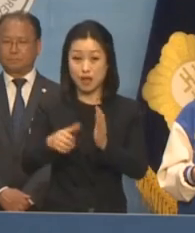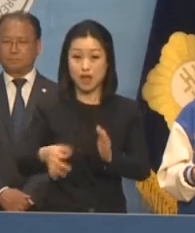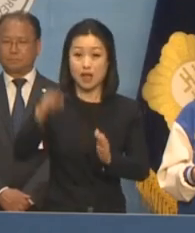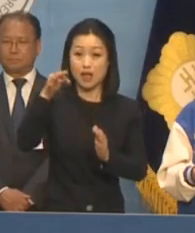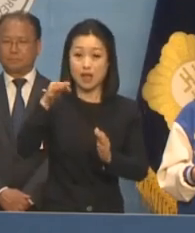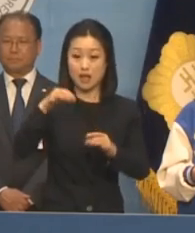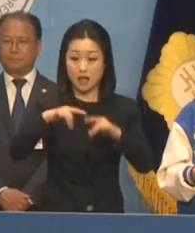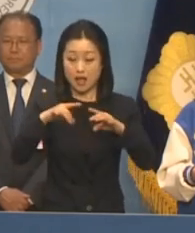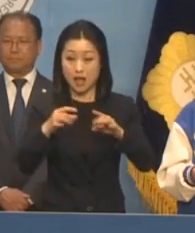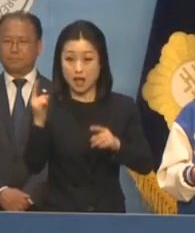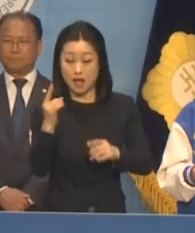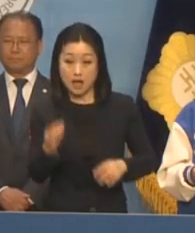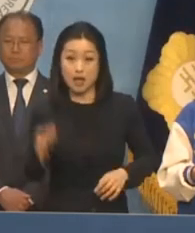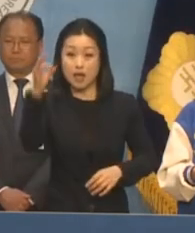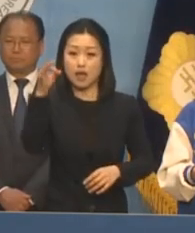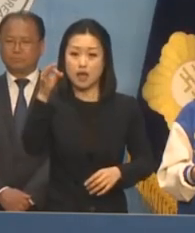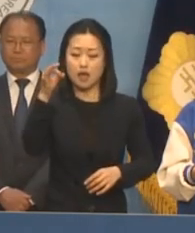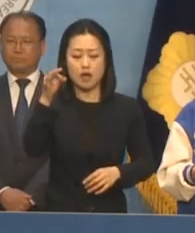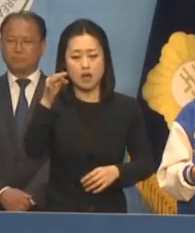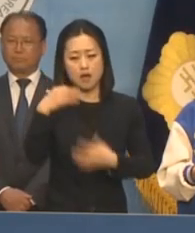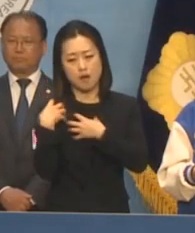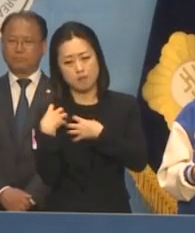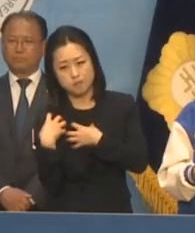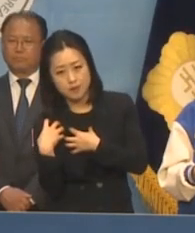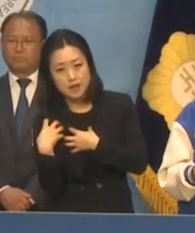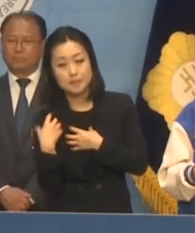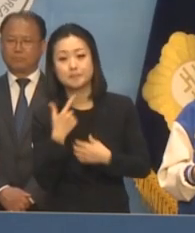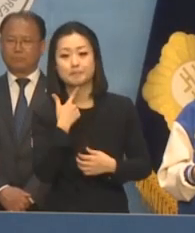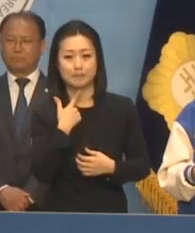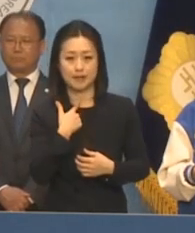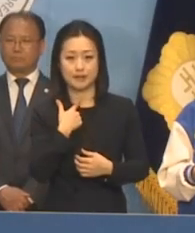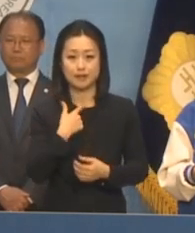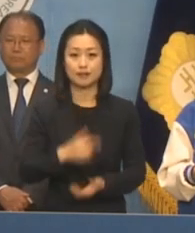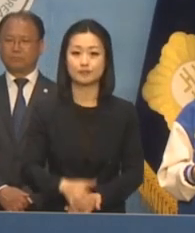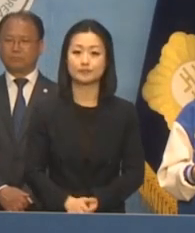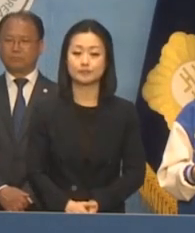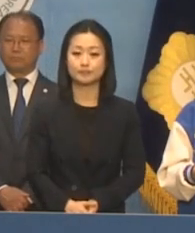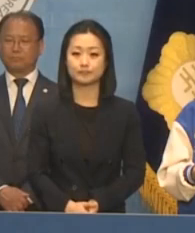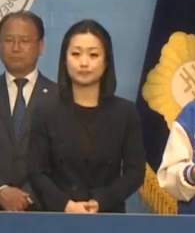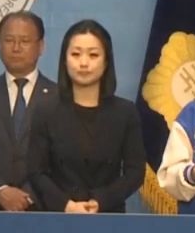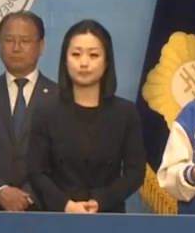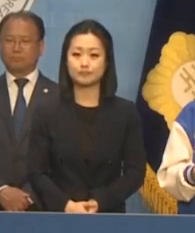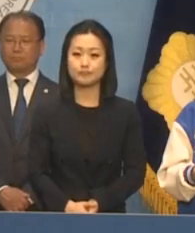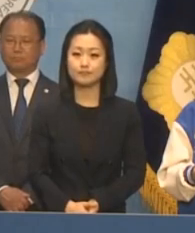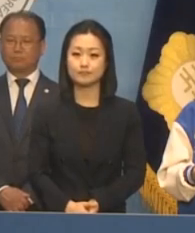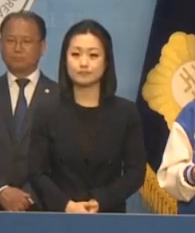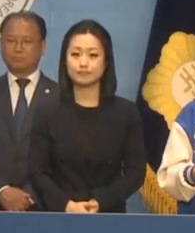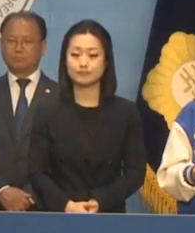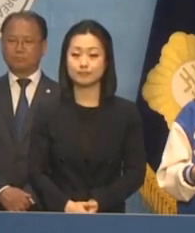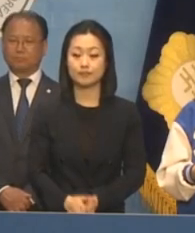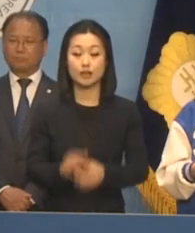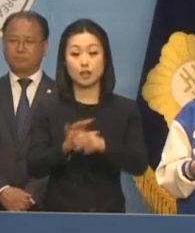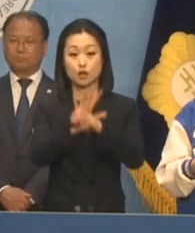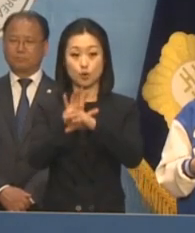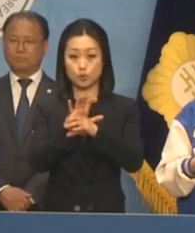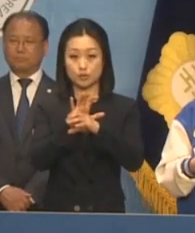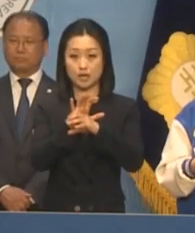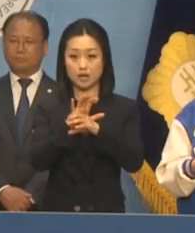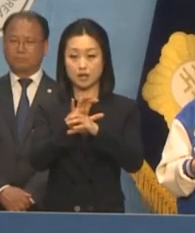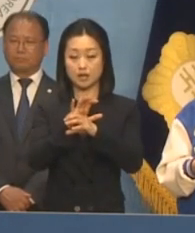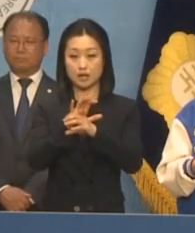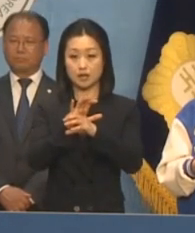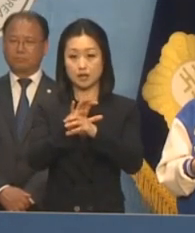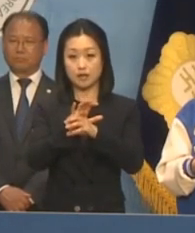고에너지 비용이라는 현할 수 없는 경제적 고통에으로 로 빨려 들어가고 있습니다 코로나 19 못지는